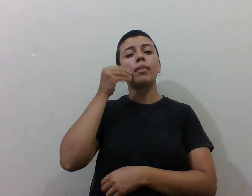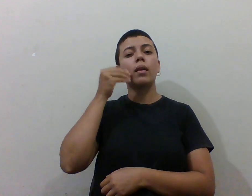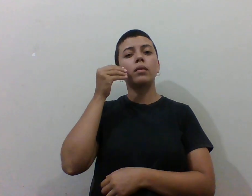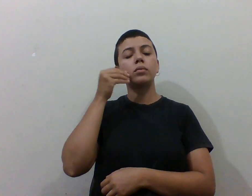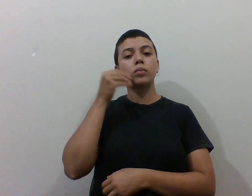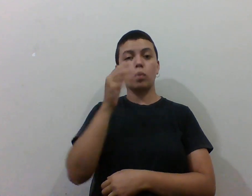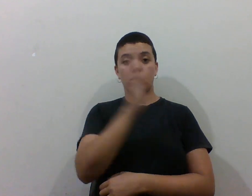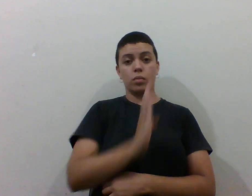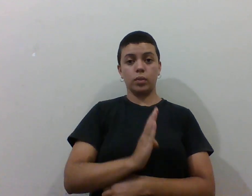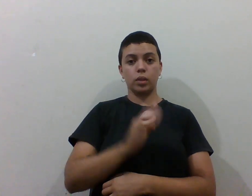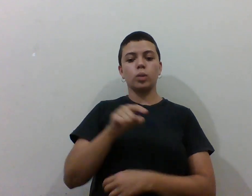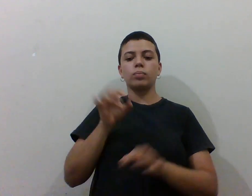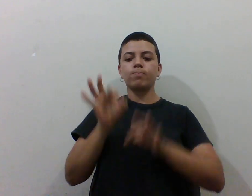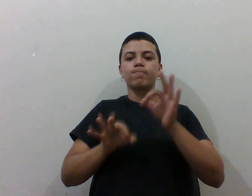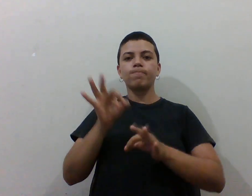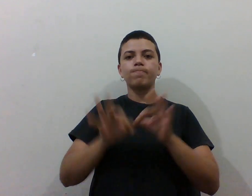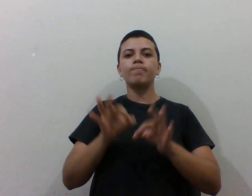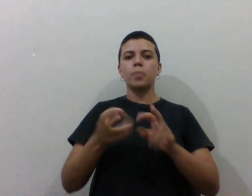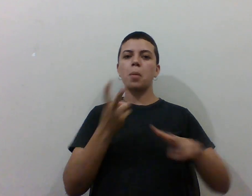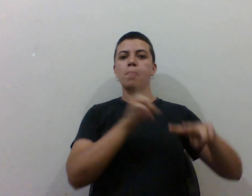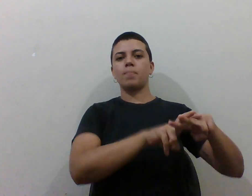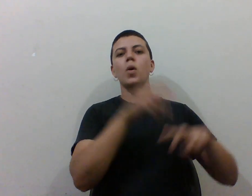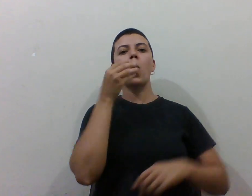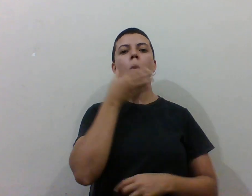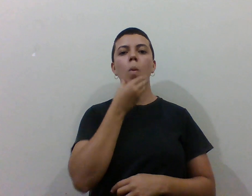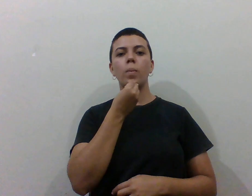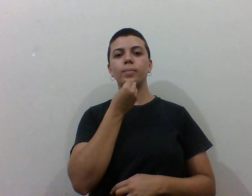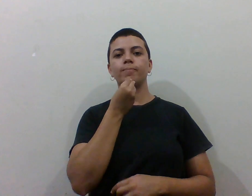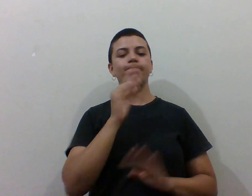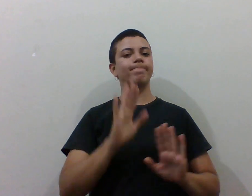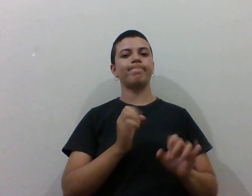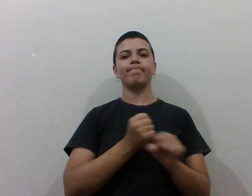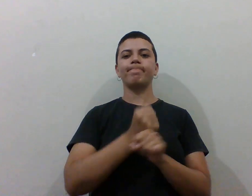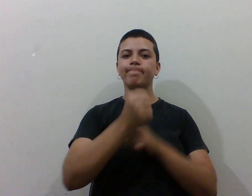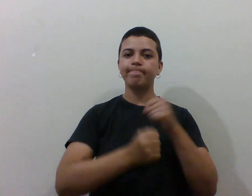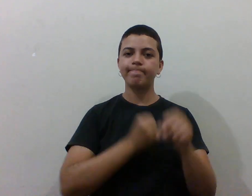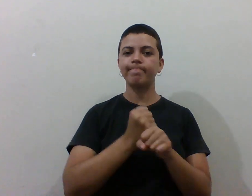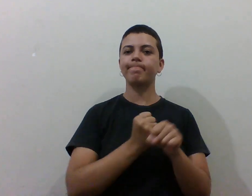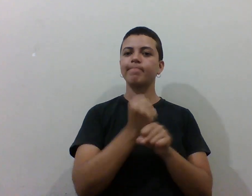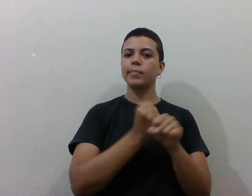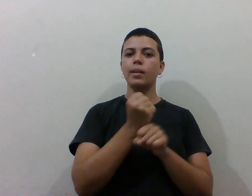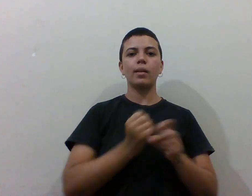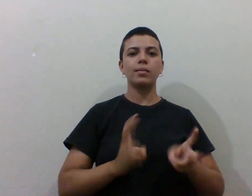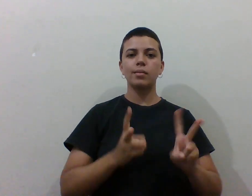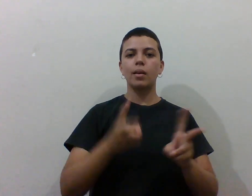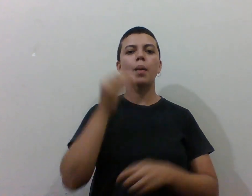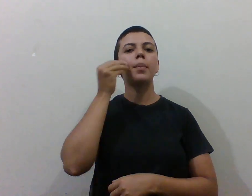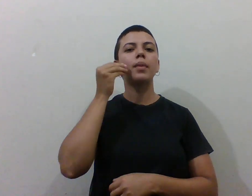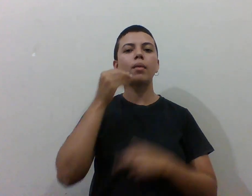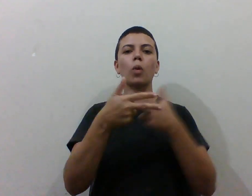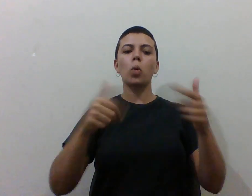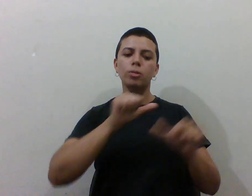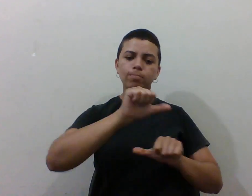a condenação do seu agressor e por muitos anos não conseguiu uma condenação efetiva. Se articulou com movimentos feministas,